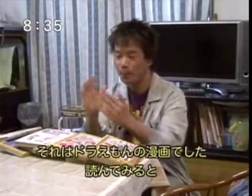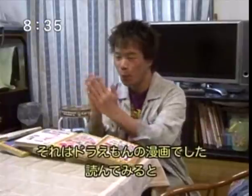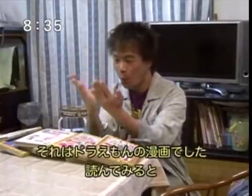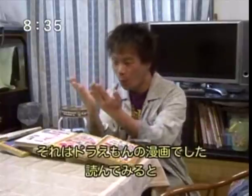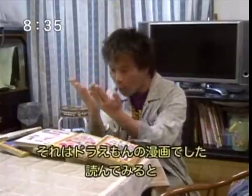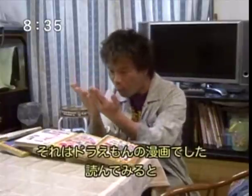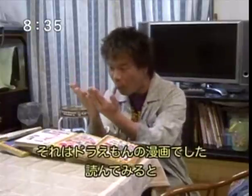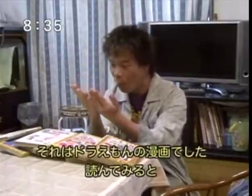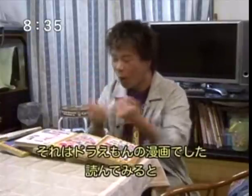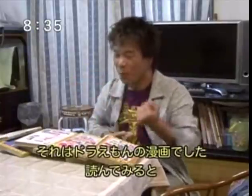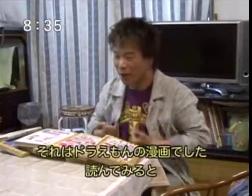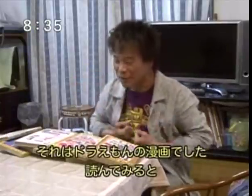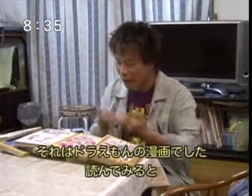それはドラえもんの漫画でした。